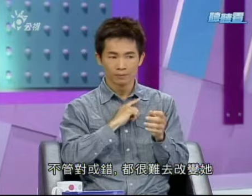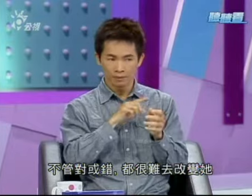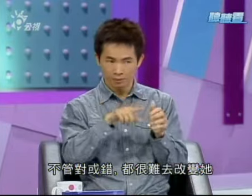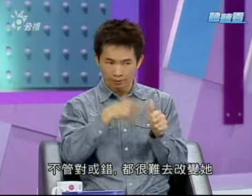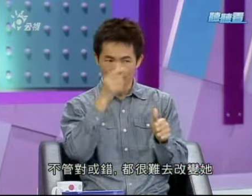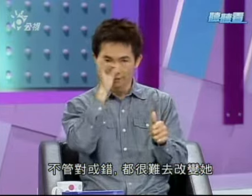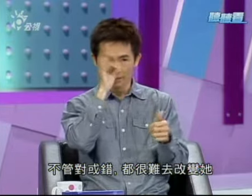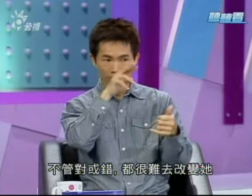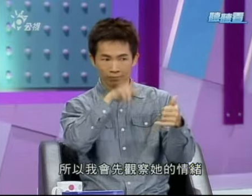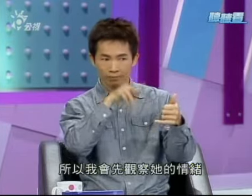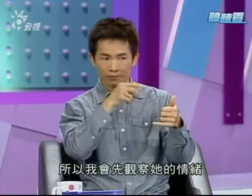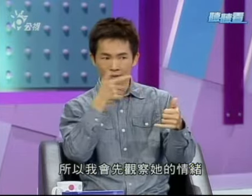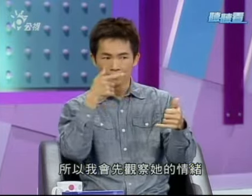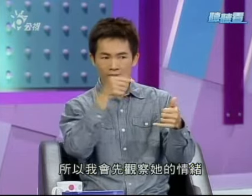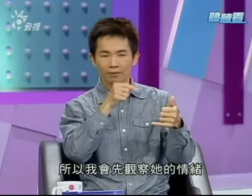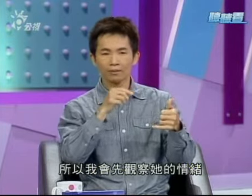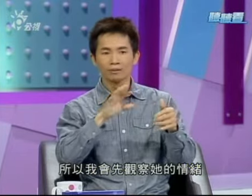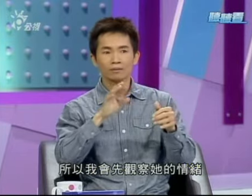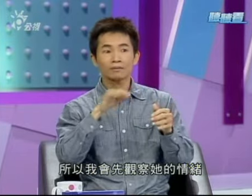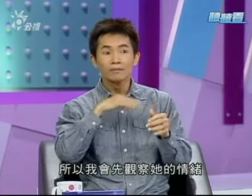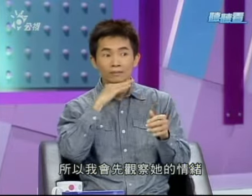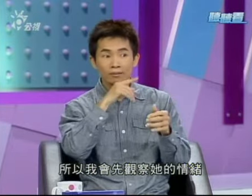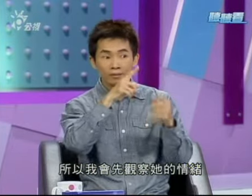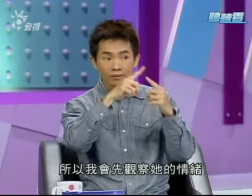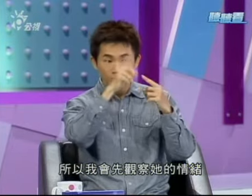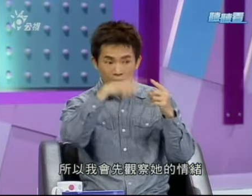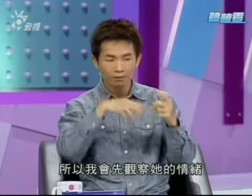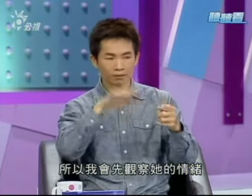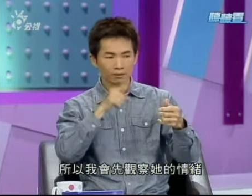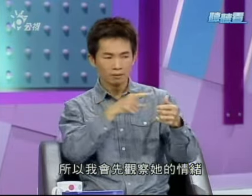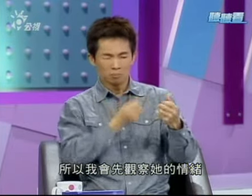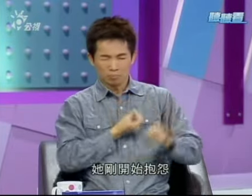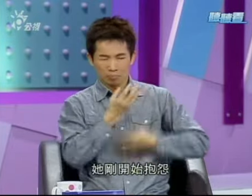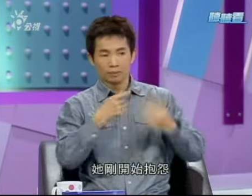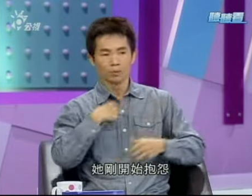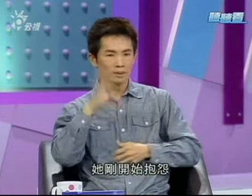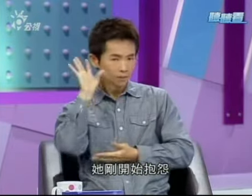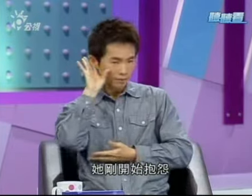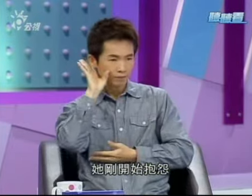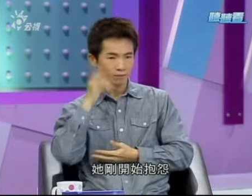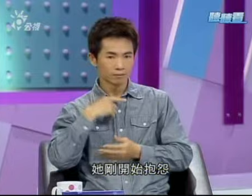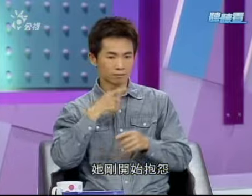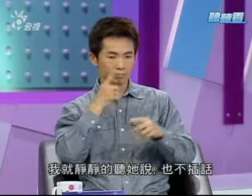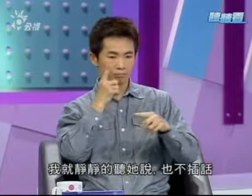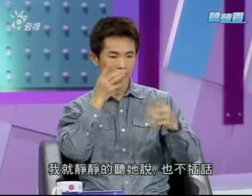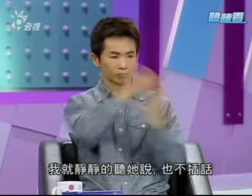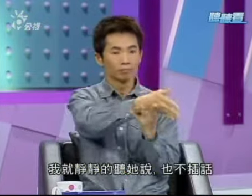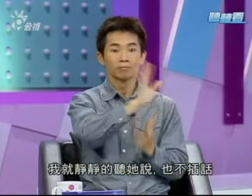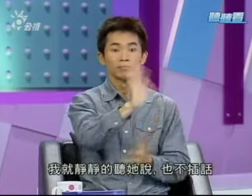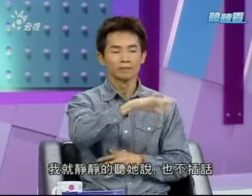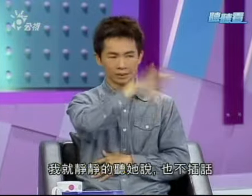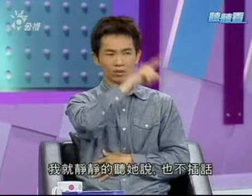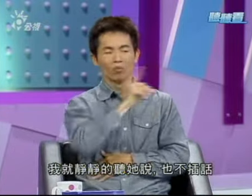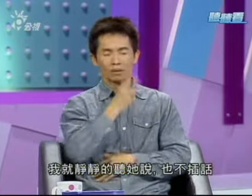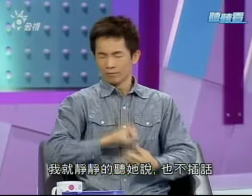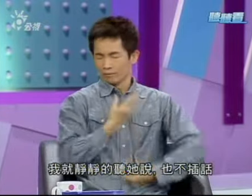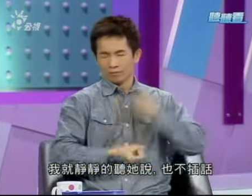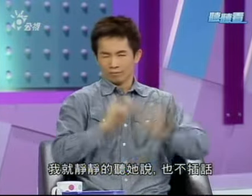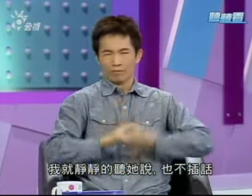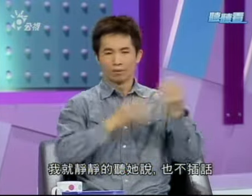变她所以呢我会先观察她的情绪她刚开始抱怨我就静静地听她说也